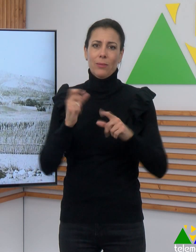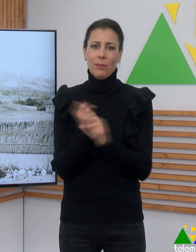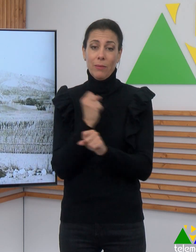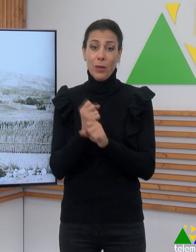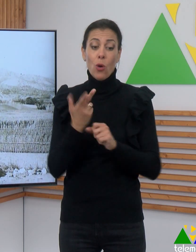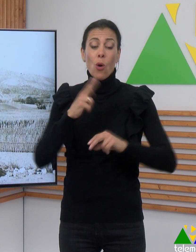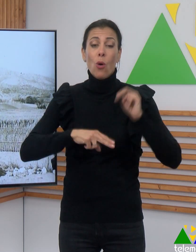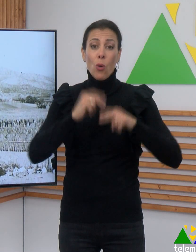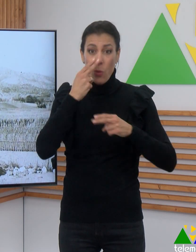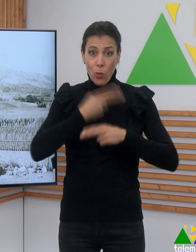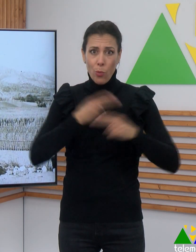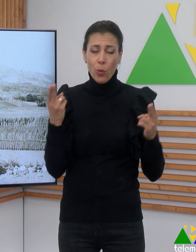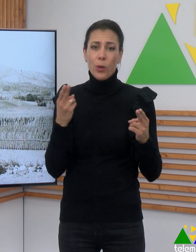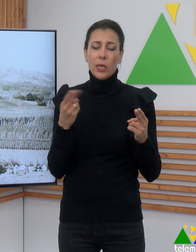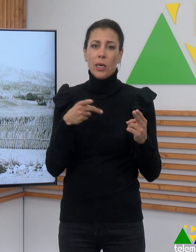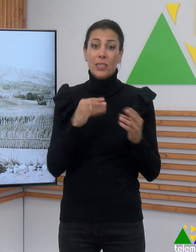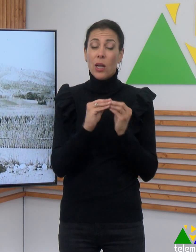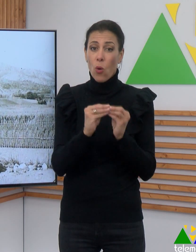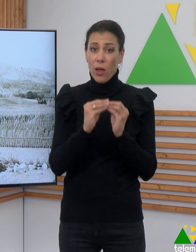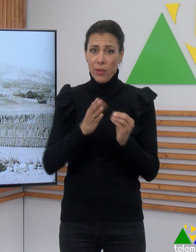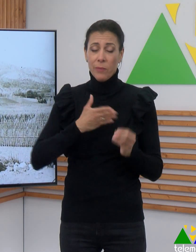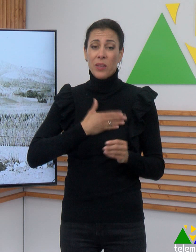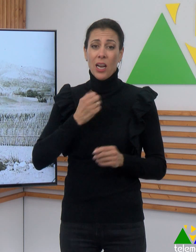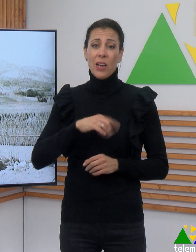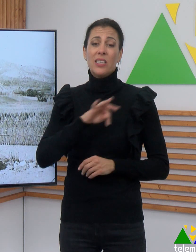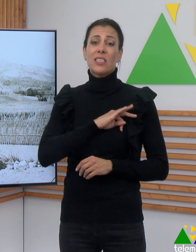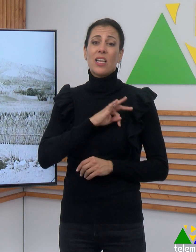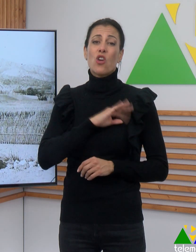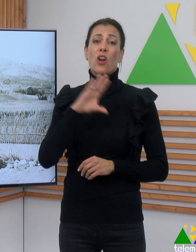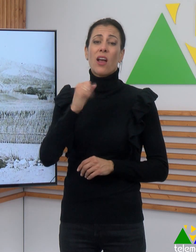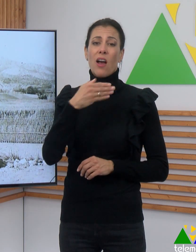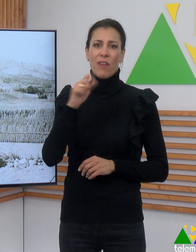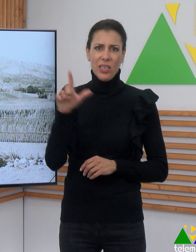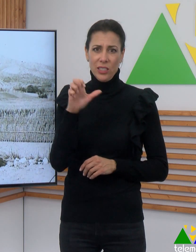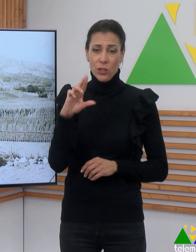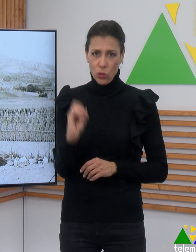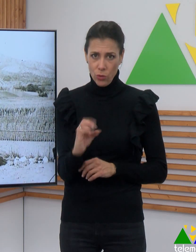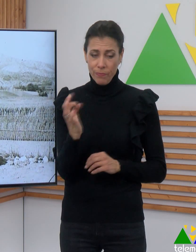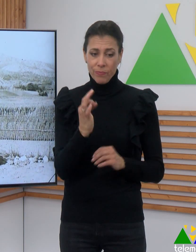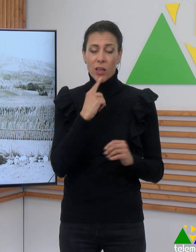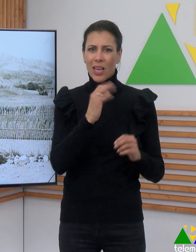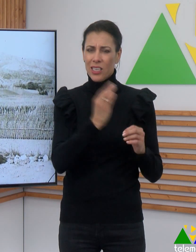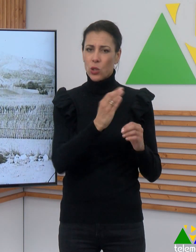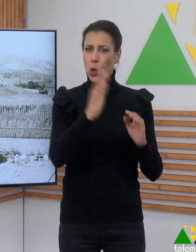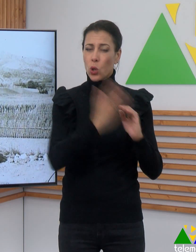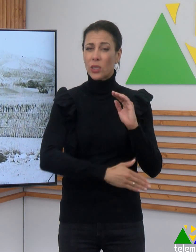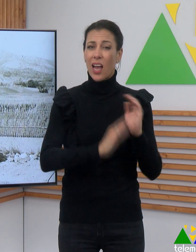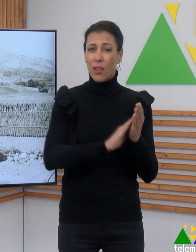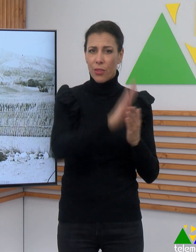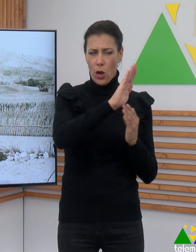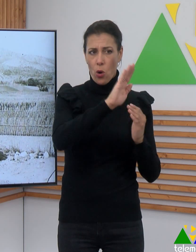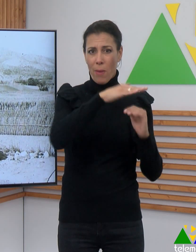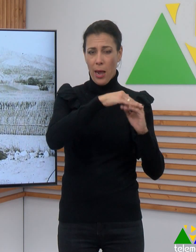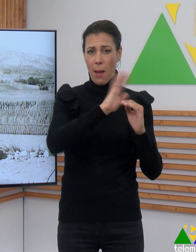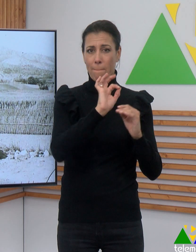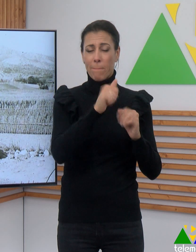obras públicas que plantea el alcalde Jiménez Caballero, pues abrir aquí, cortar el cerro, rebajar un poco la subida al